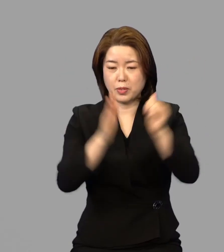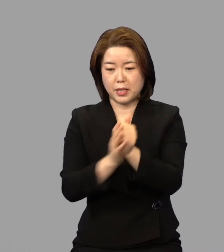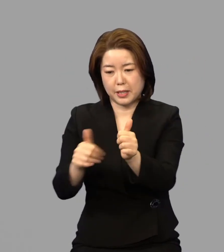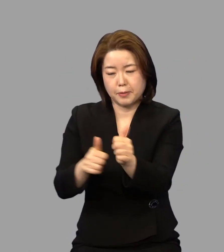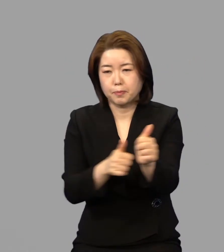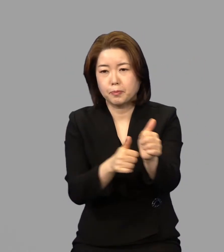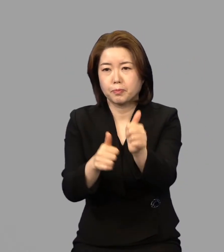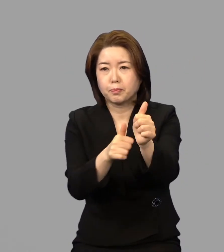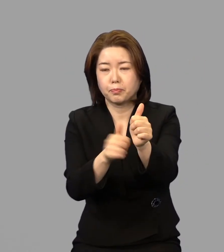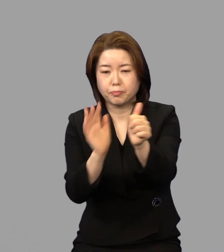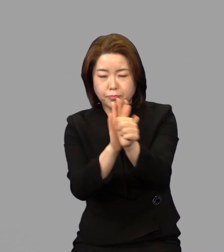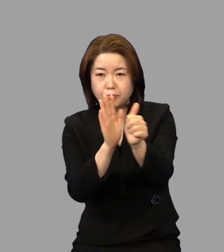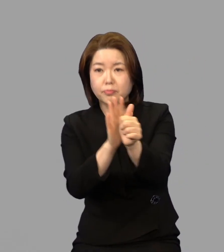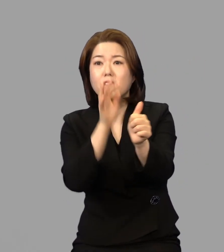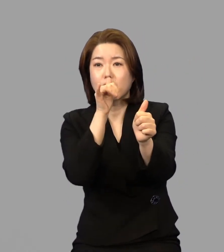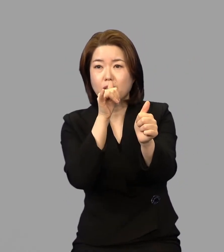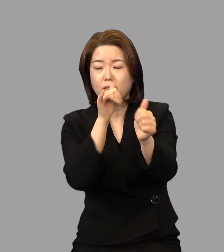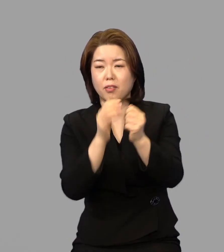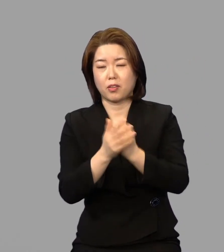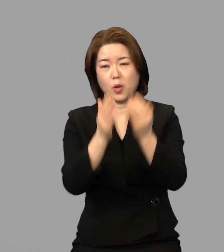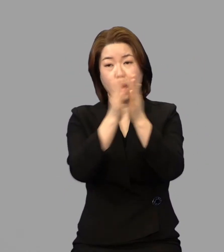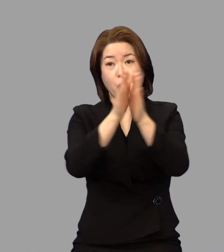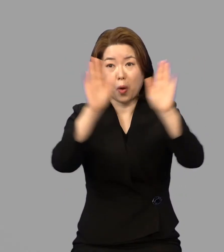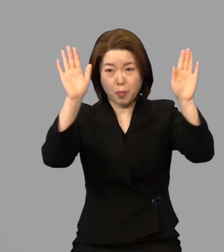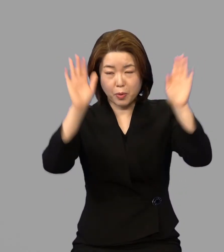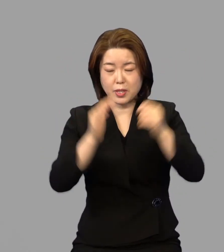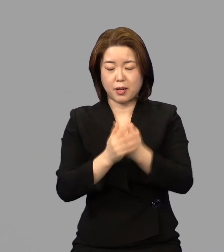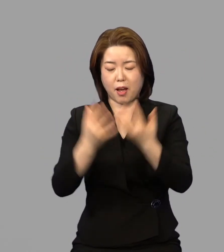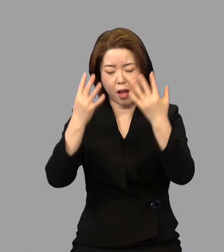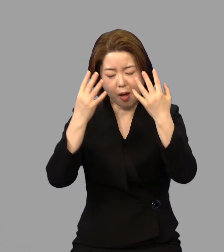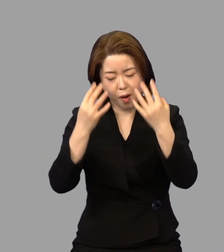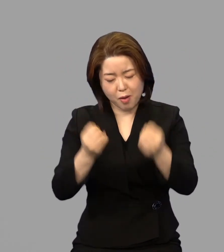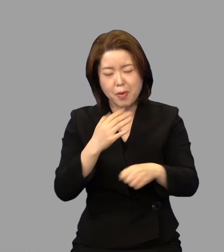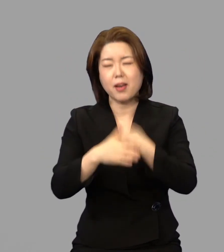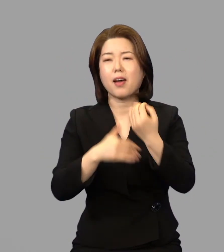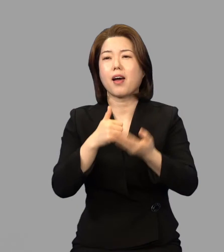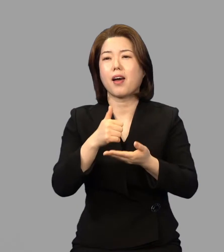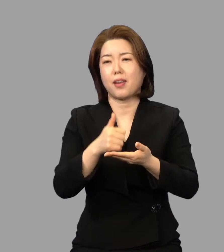시종이었거든요. 모세가 얼마나 하나님을